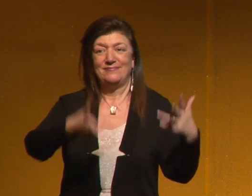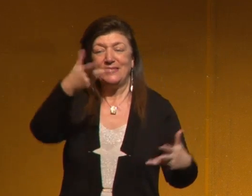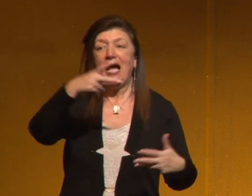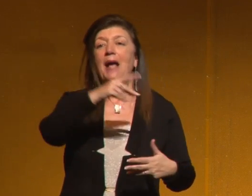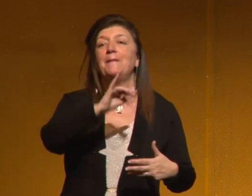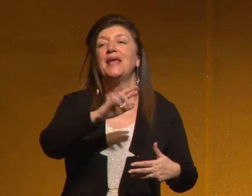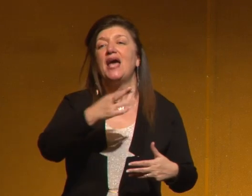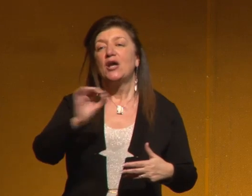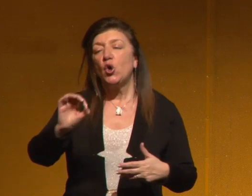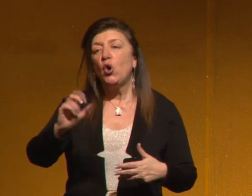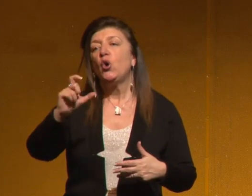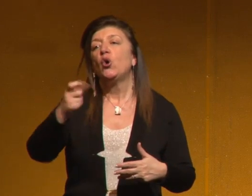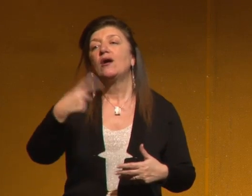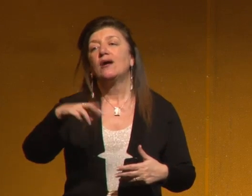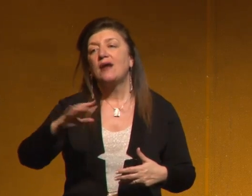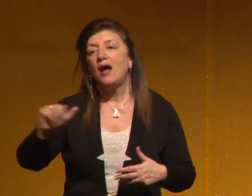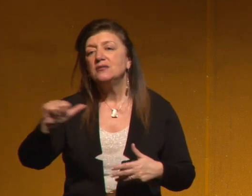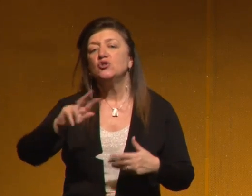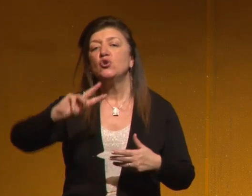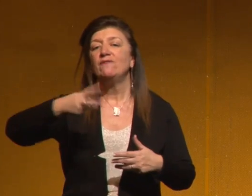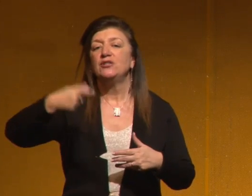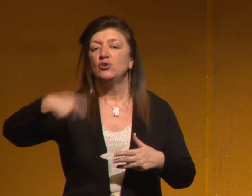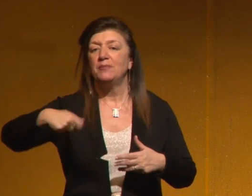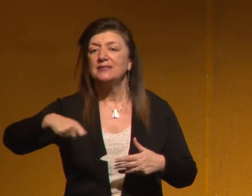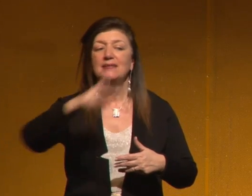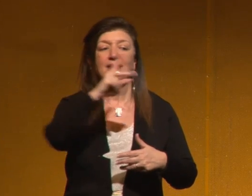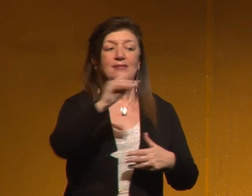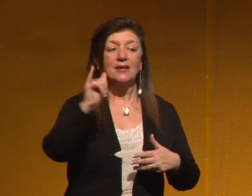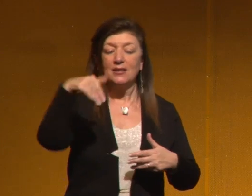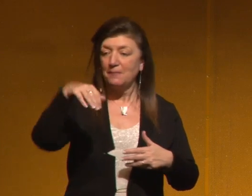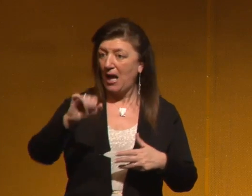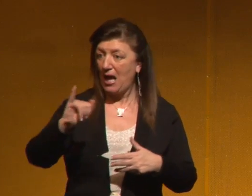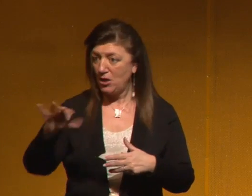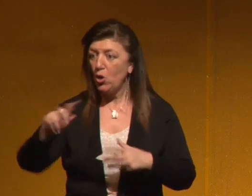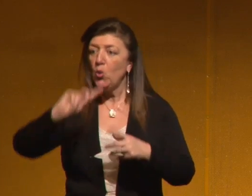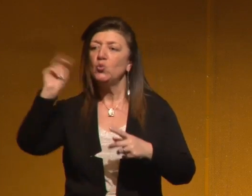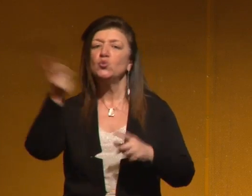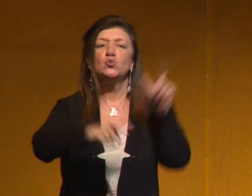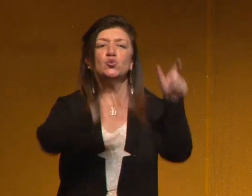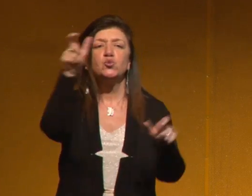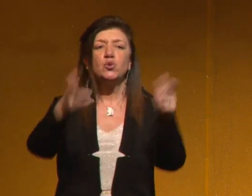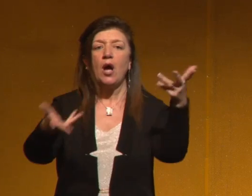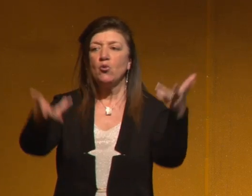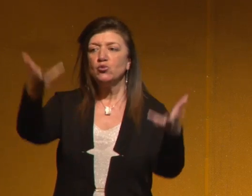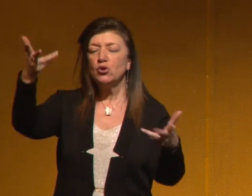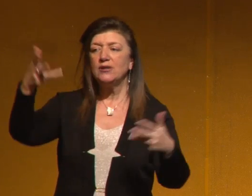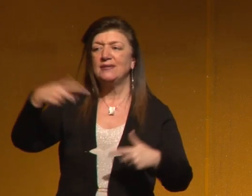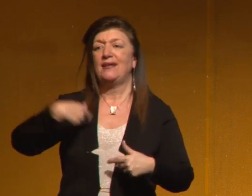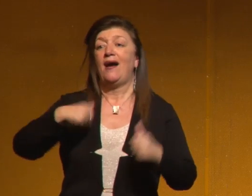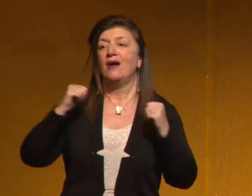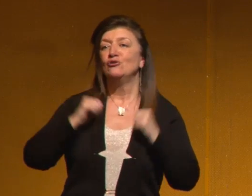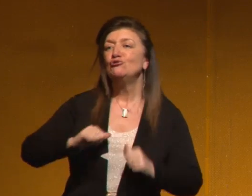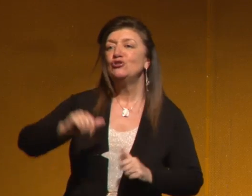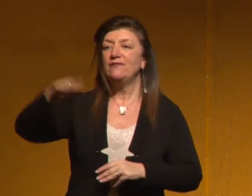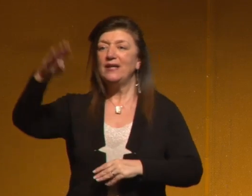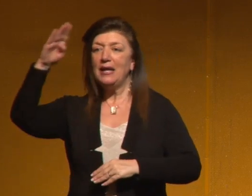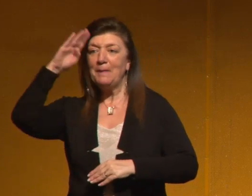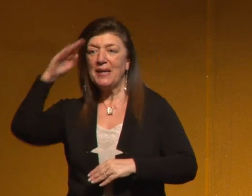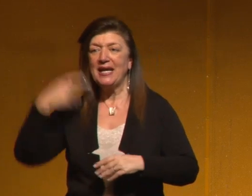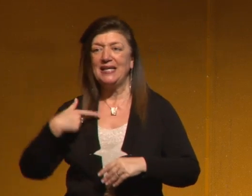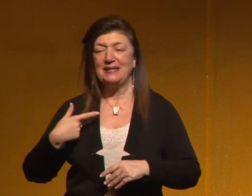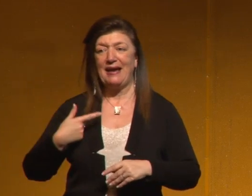grasso il vicepresidente della camera di maio a tutte le altre autorità civili e militari non esiterò tutti che sono